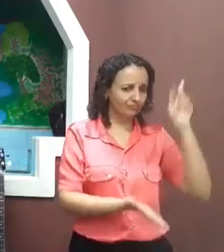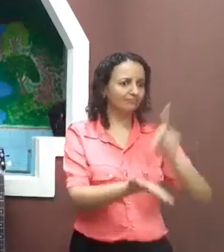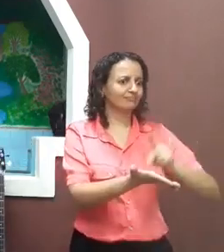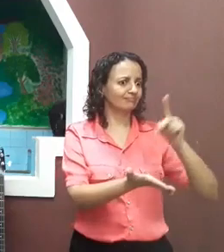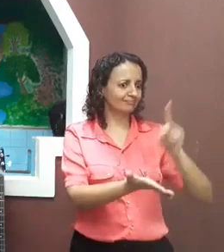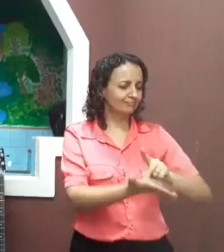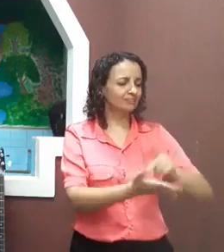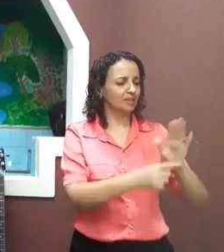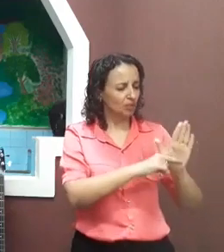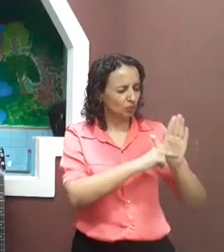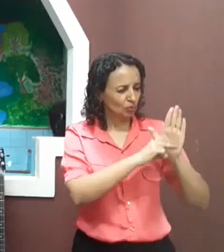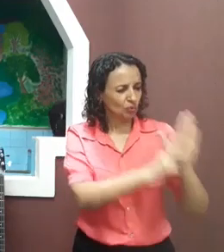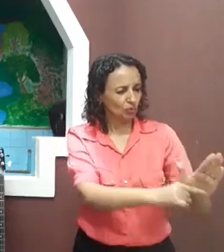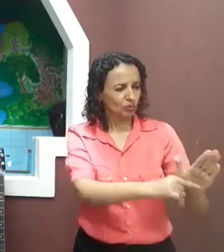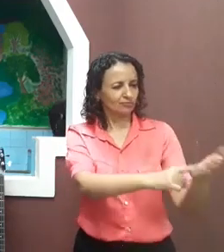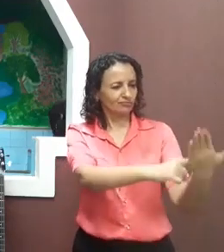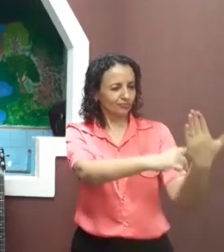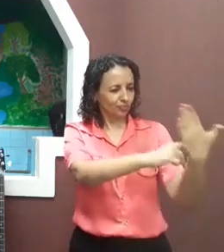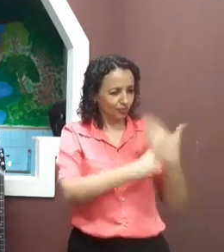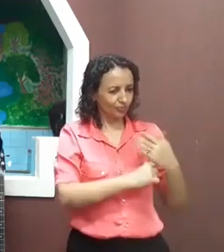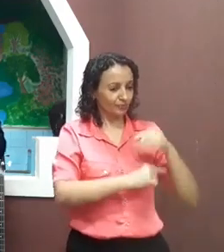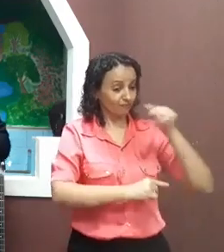pessoas reais que vai fazer você se